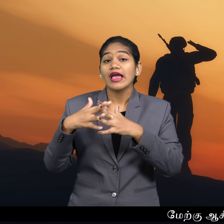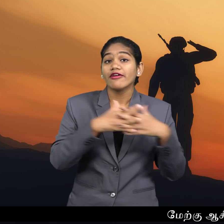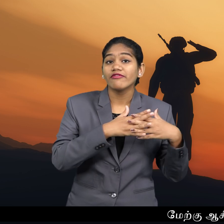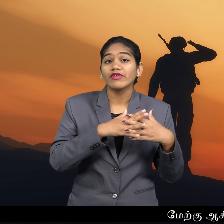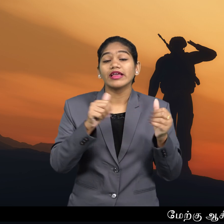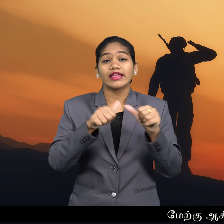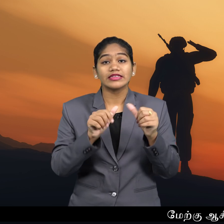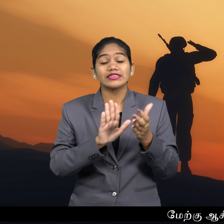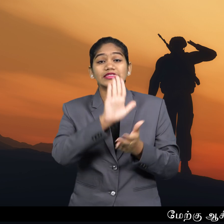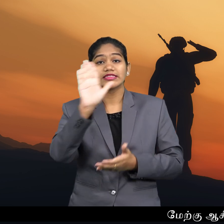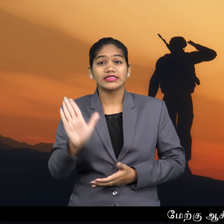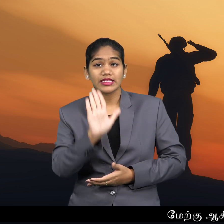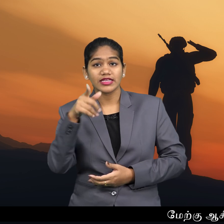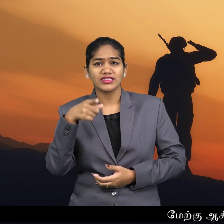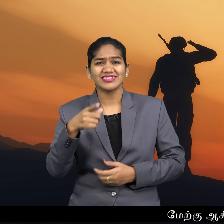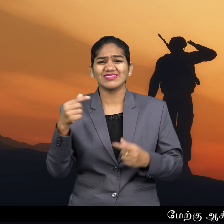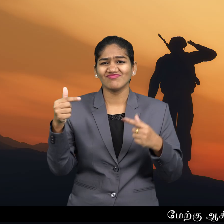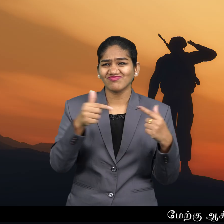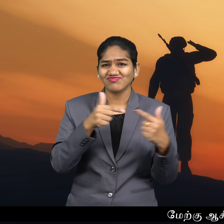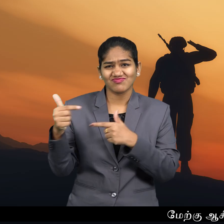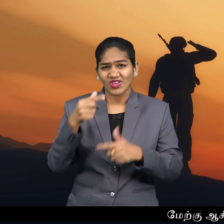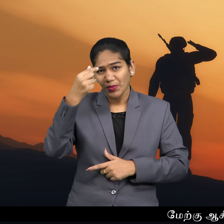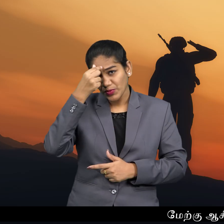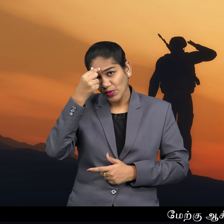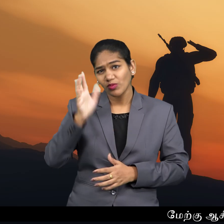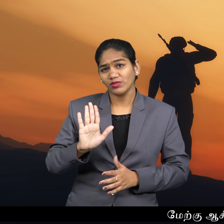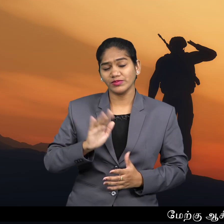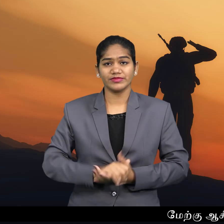மேற்கு ஆசிய மோதல்கள்.